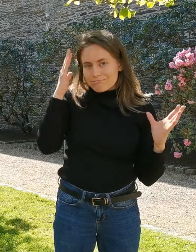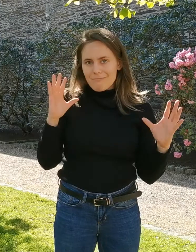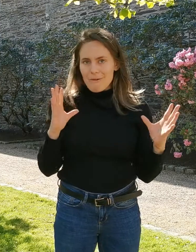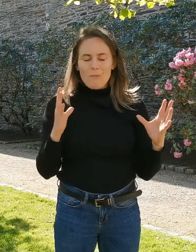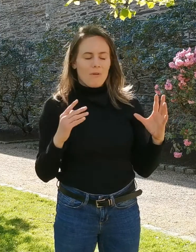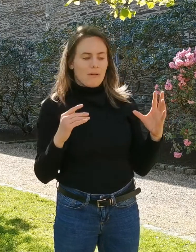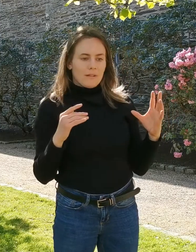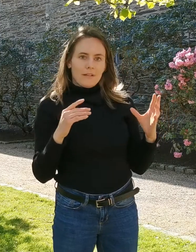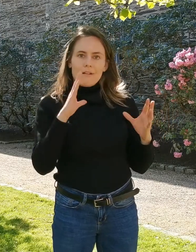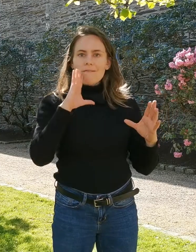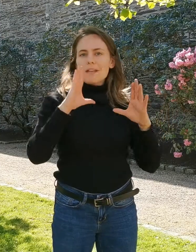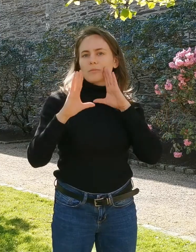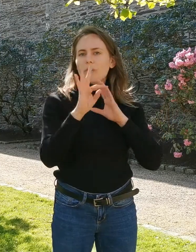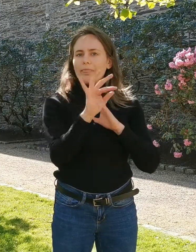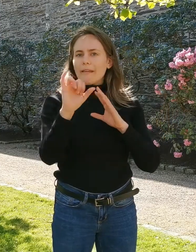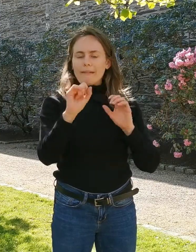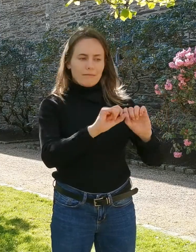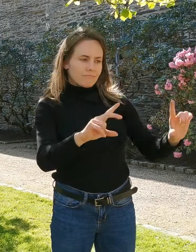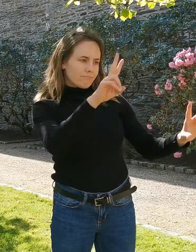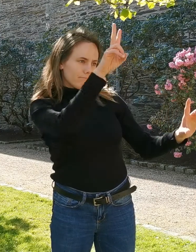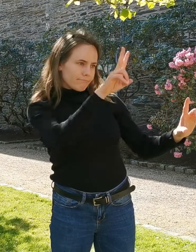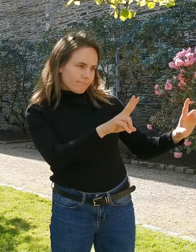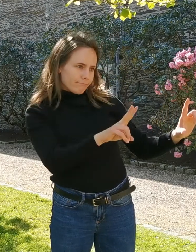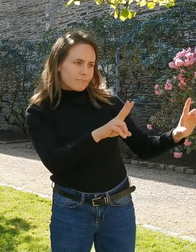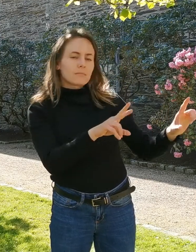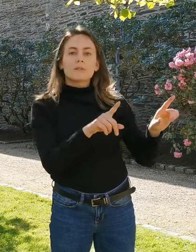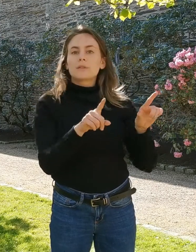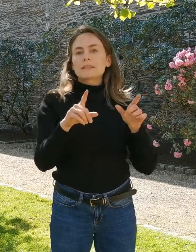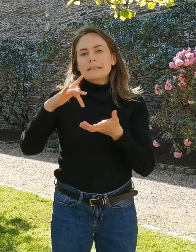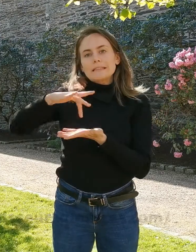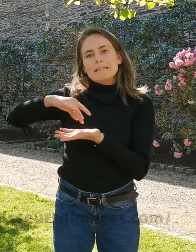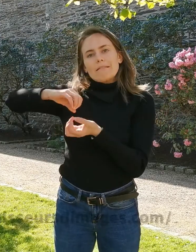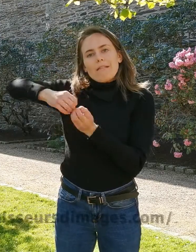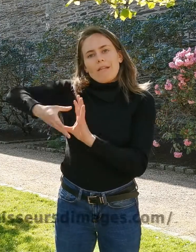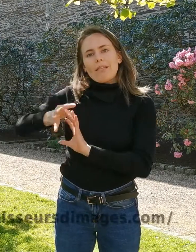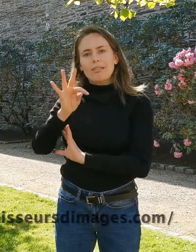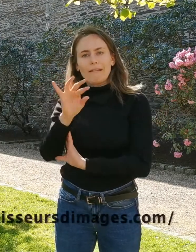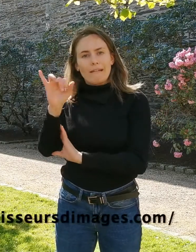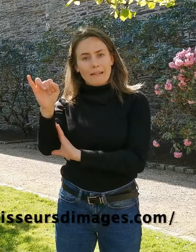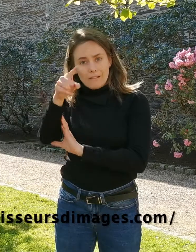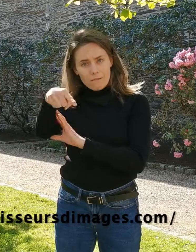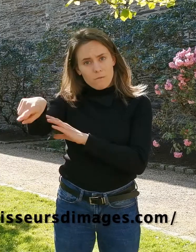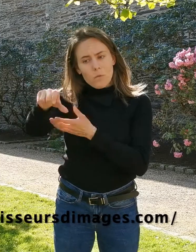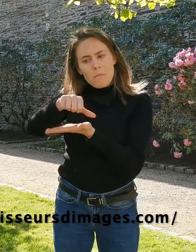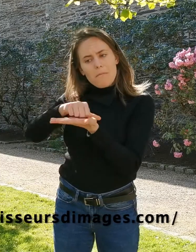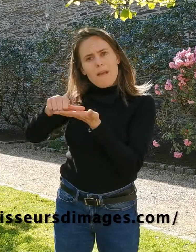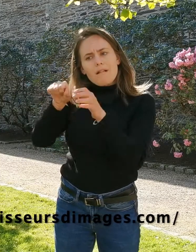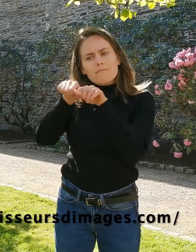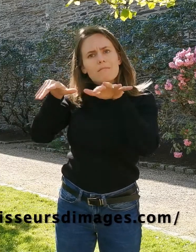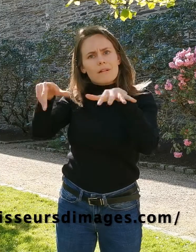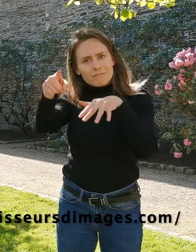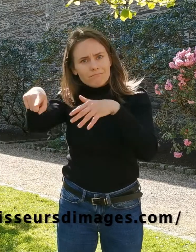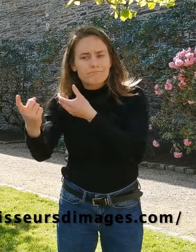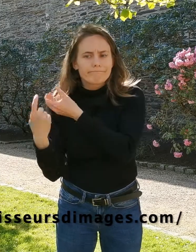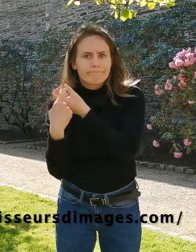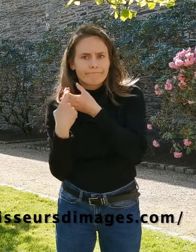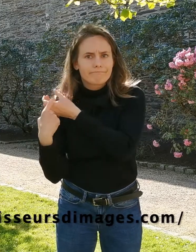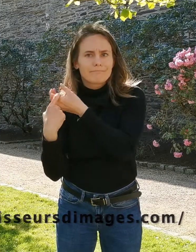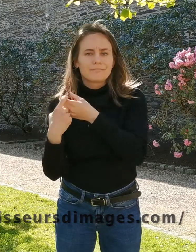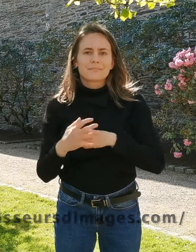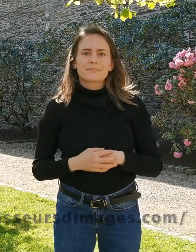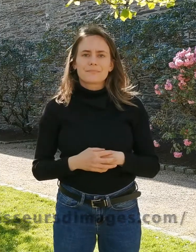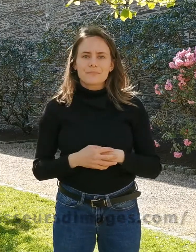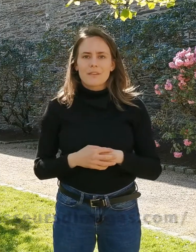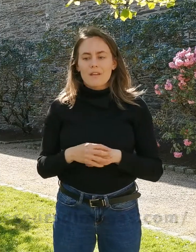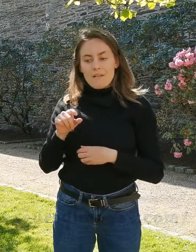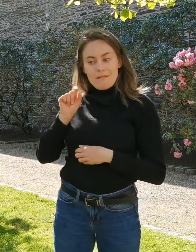tisseurs d'images et aussi inscrivez-vous à la newsletter sur le site de l'association. Et vous y trouverez